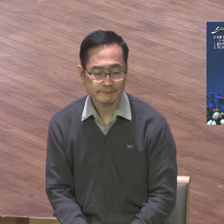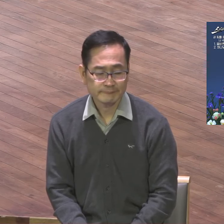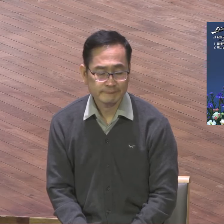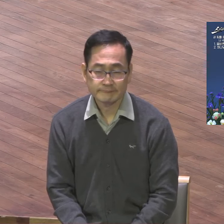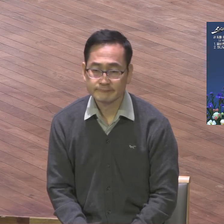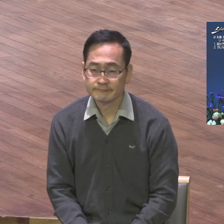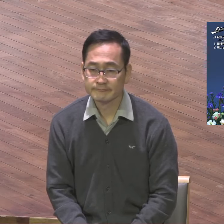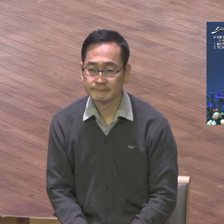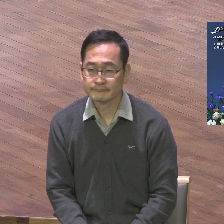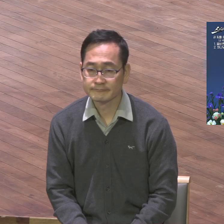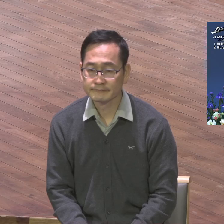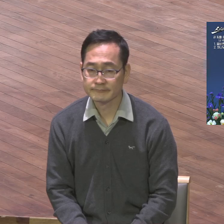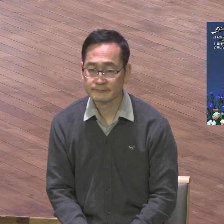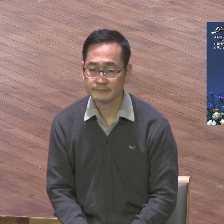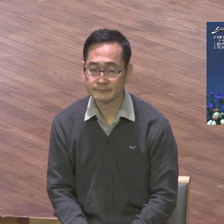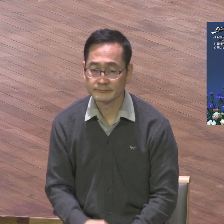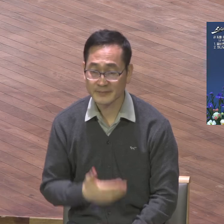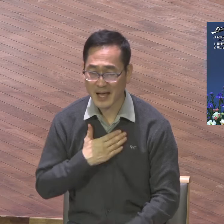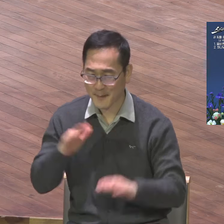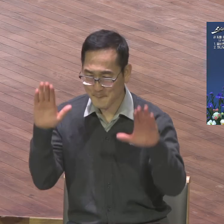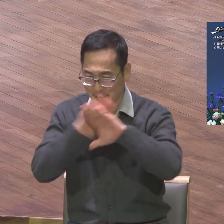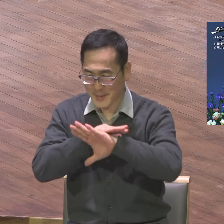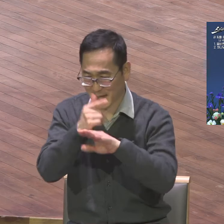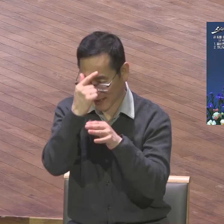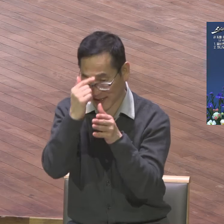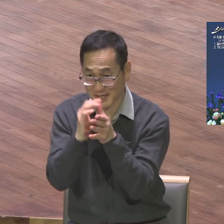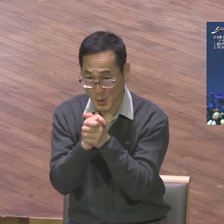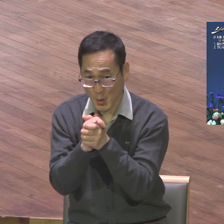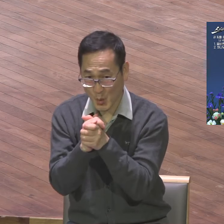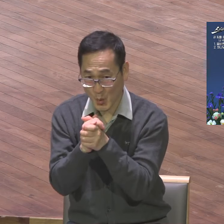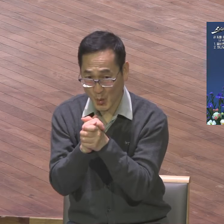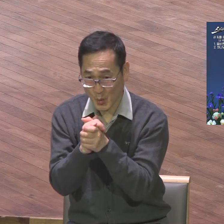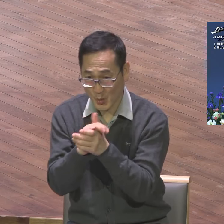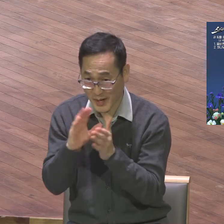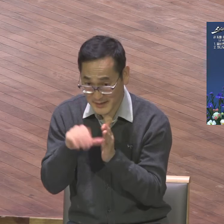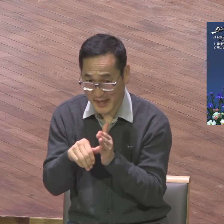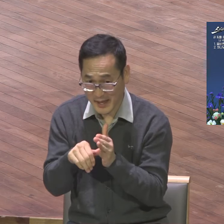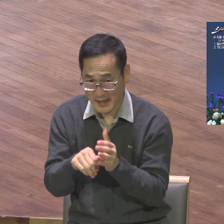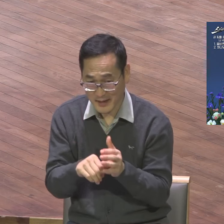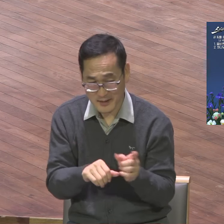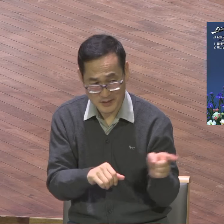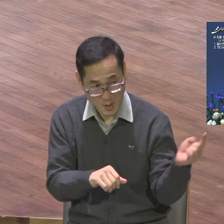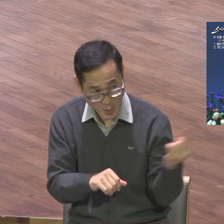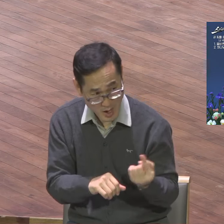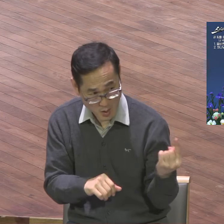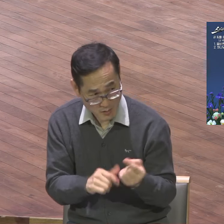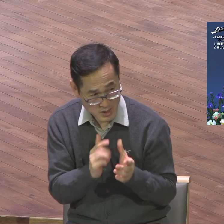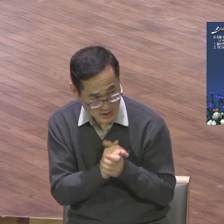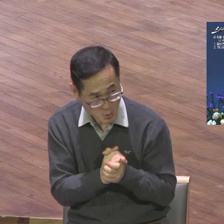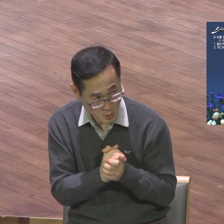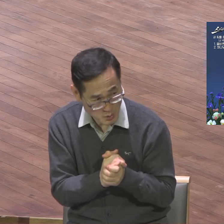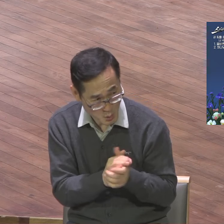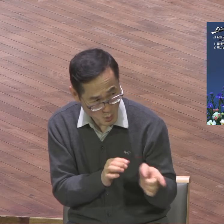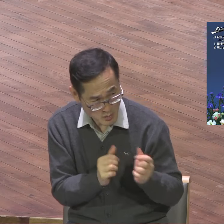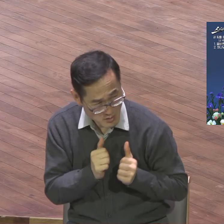저는 심야 기도의 시간에 나오는 여러분 보면서 참 진짜